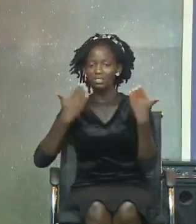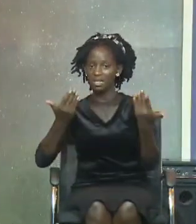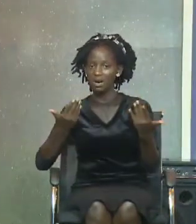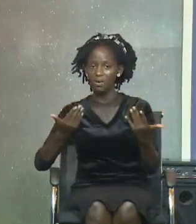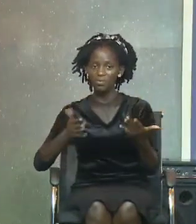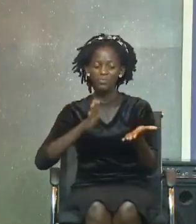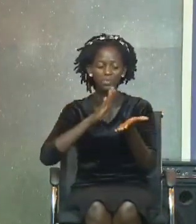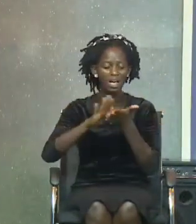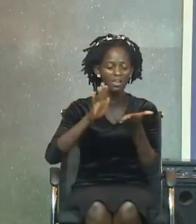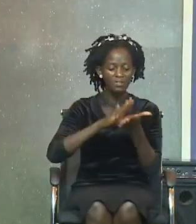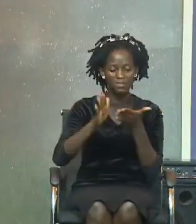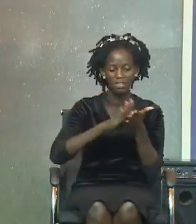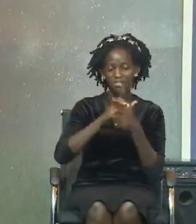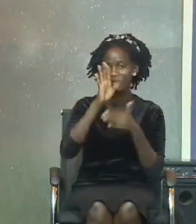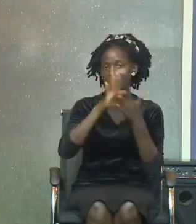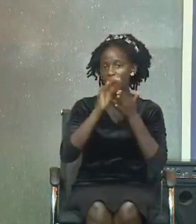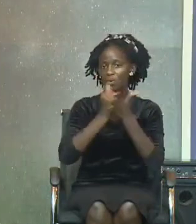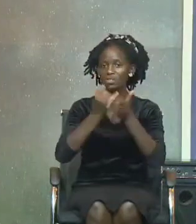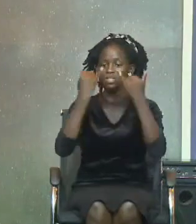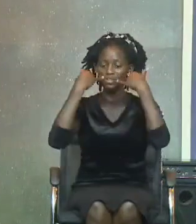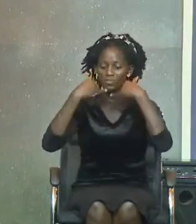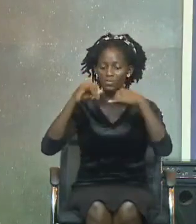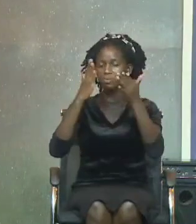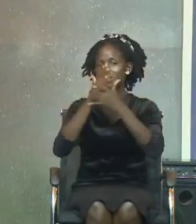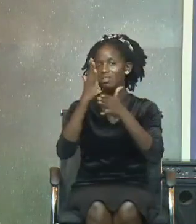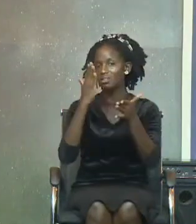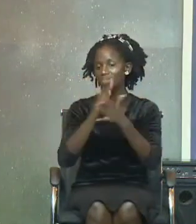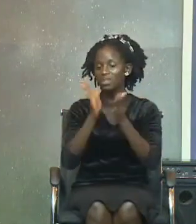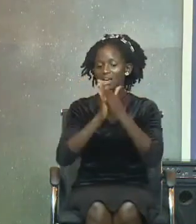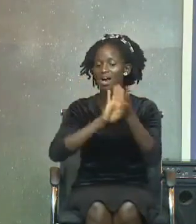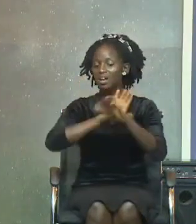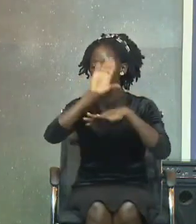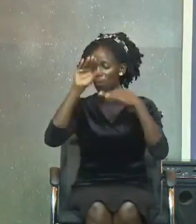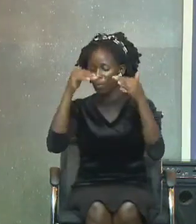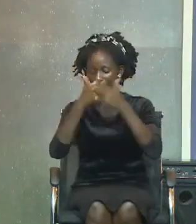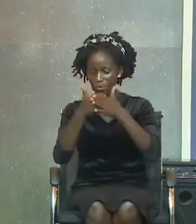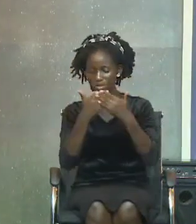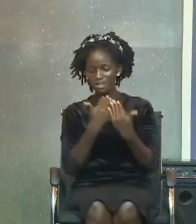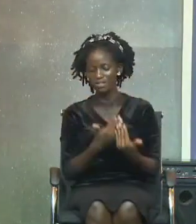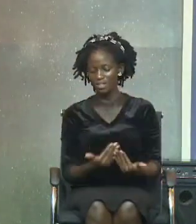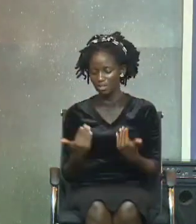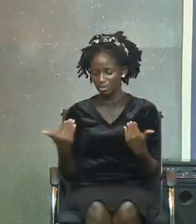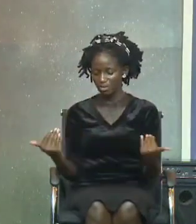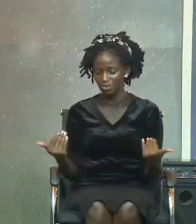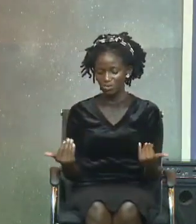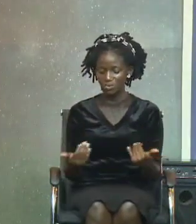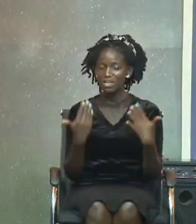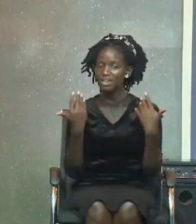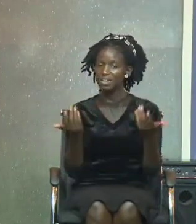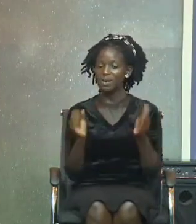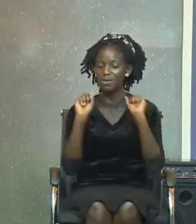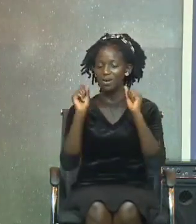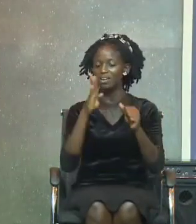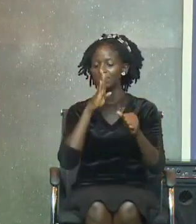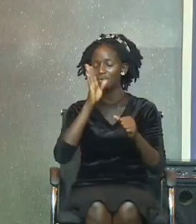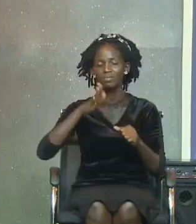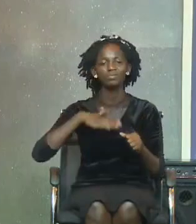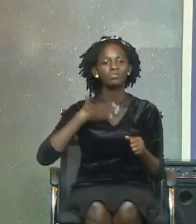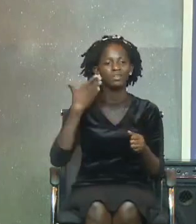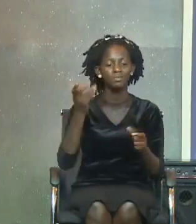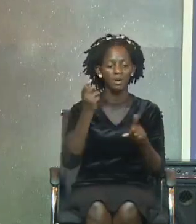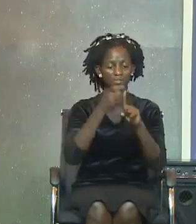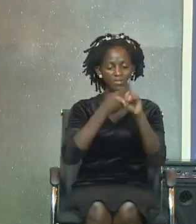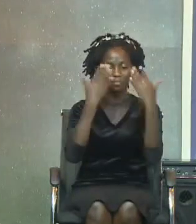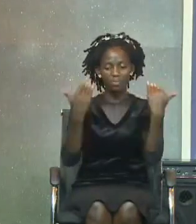nkusonyiyiddewo kubanga ombuulidde ki amazima ate n'omwana ono naye tumutwale nti wange okuva n'olwaleero